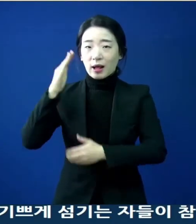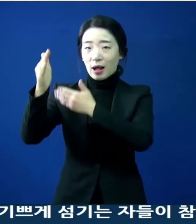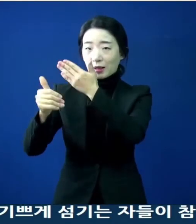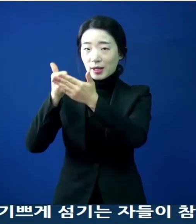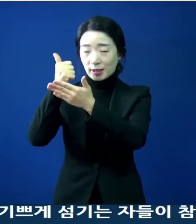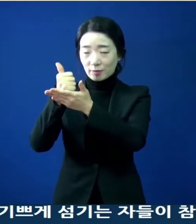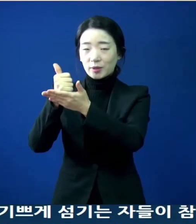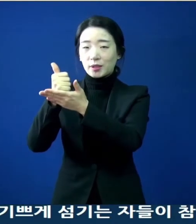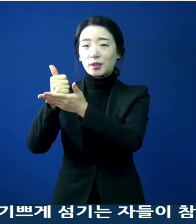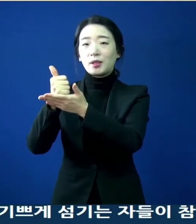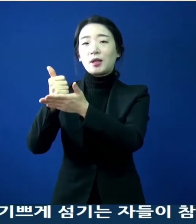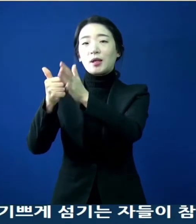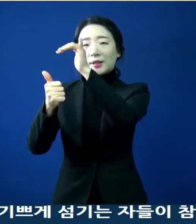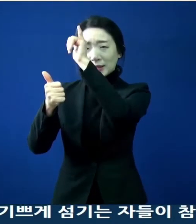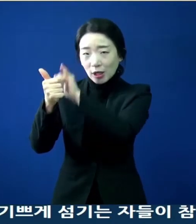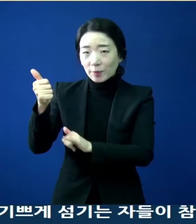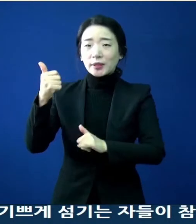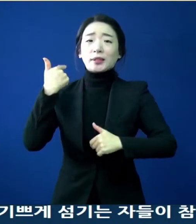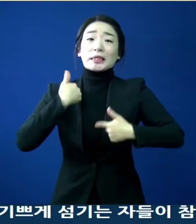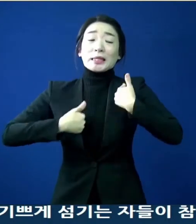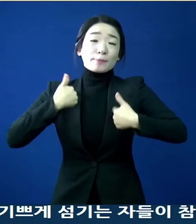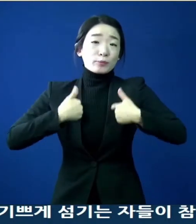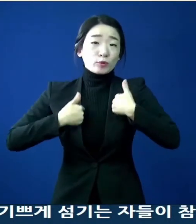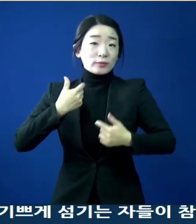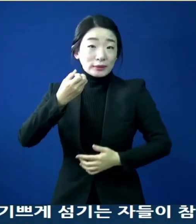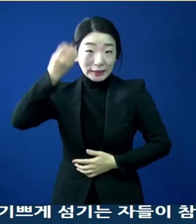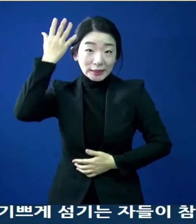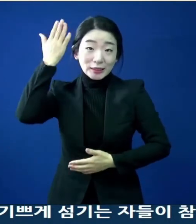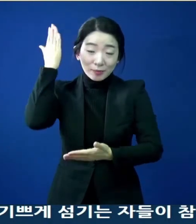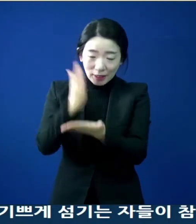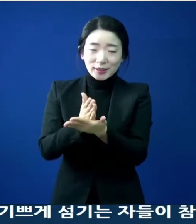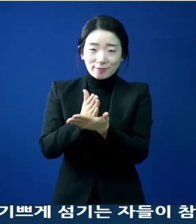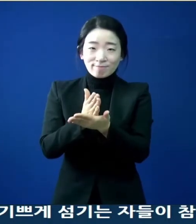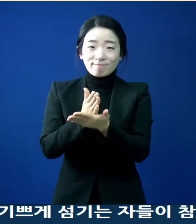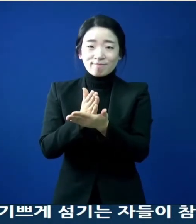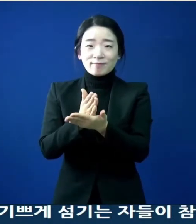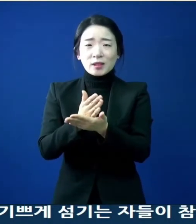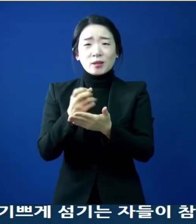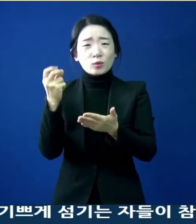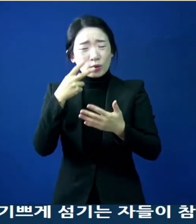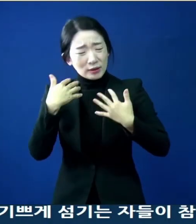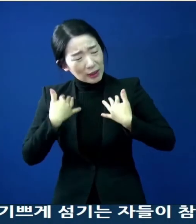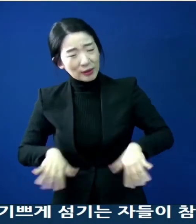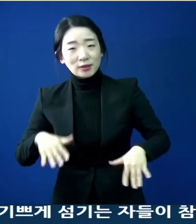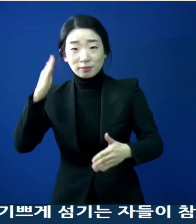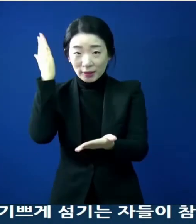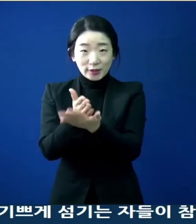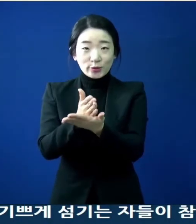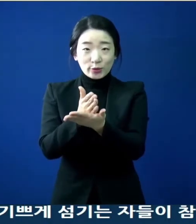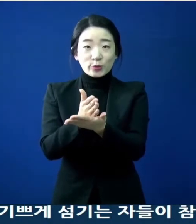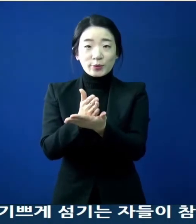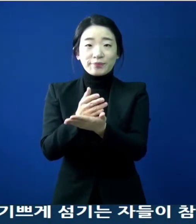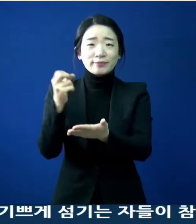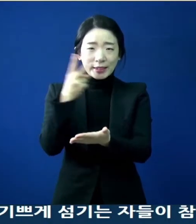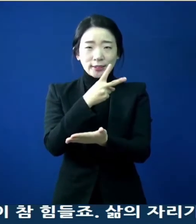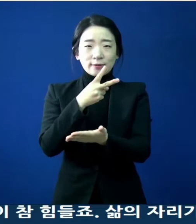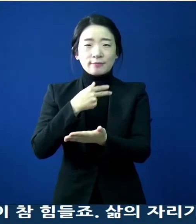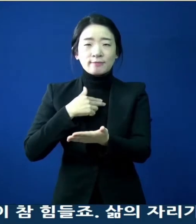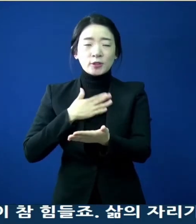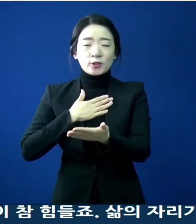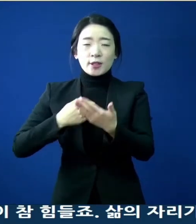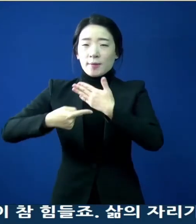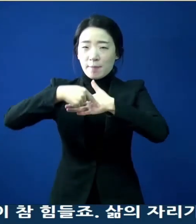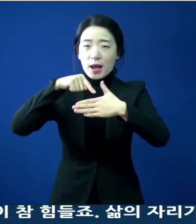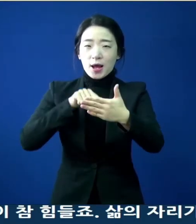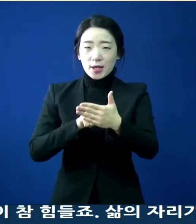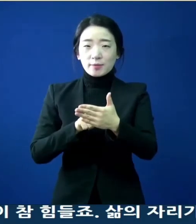섬김이 우리에게 잊혀지지 않도록, 약해지지 않도록 다시 한번 우리의 마음을